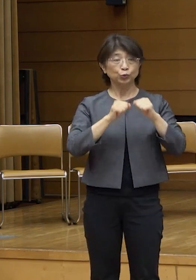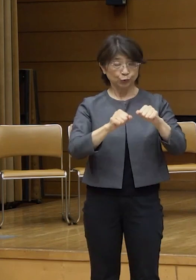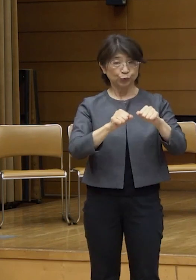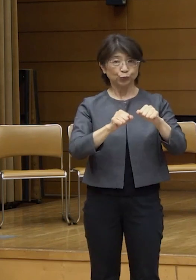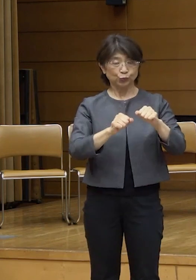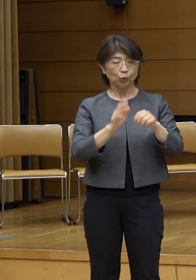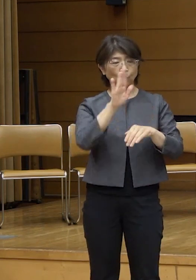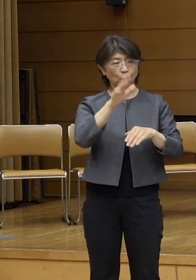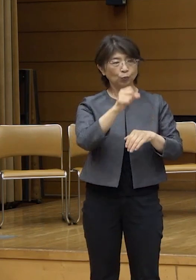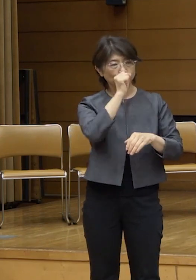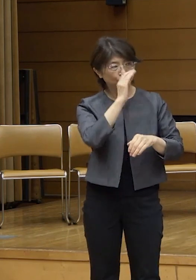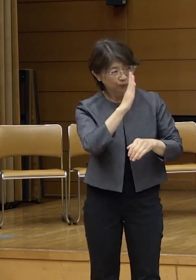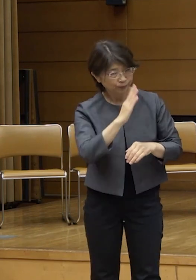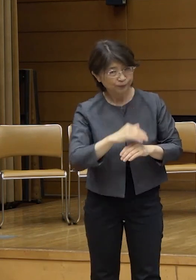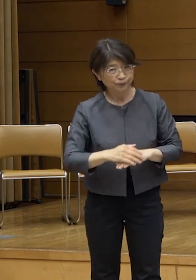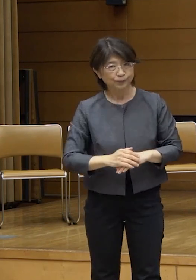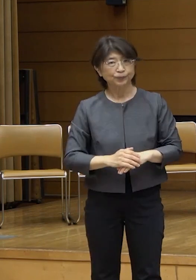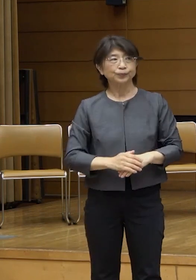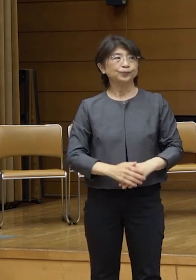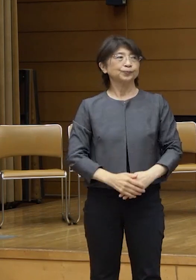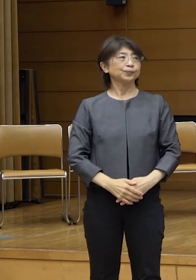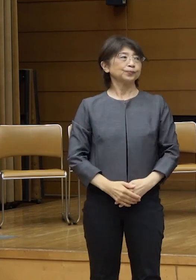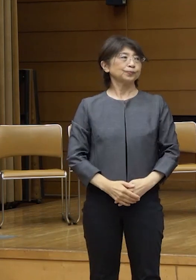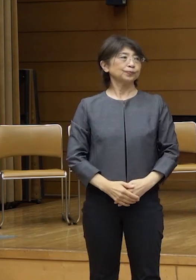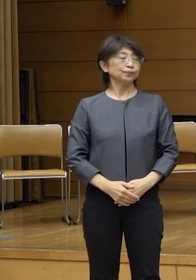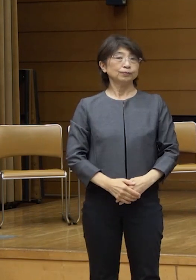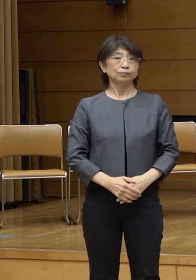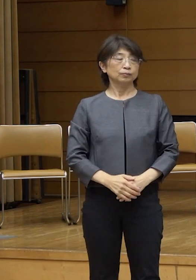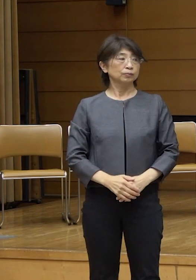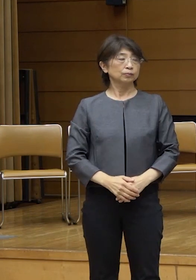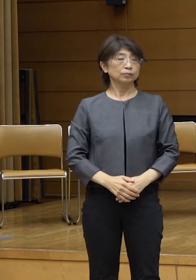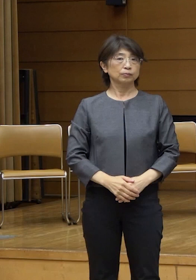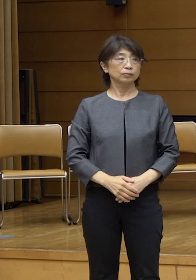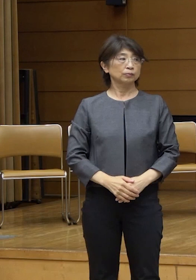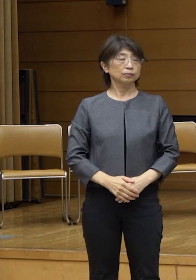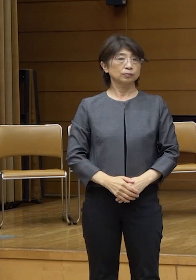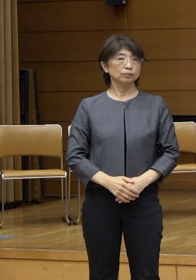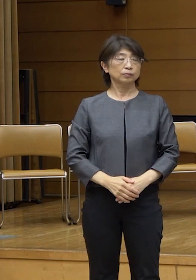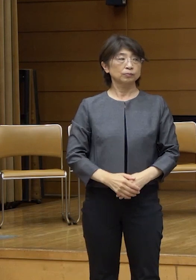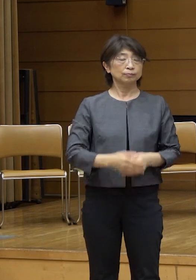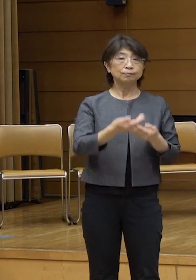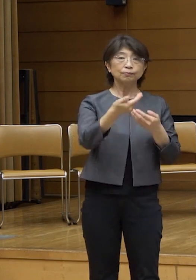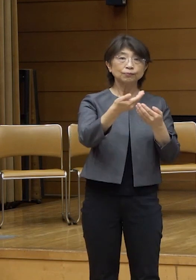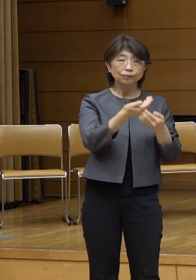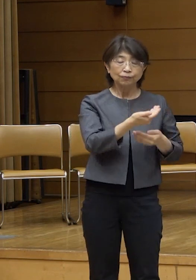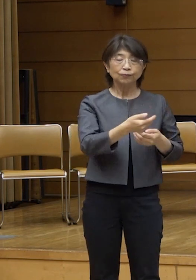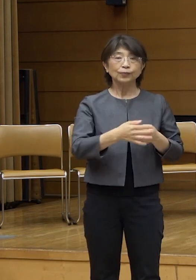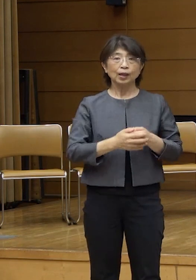。 それでですね、コロナ